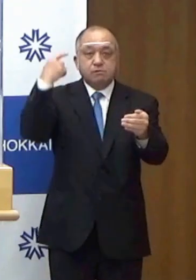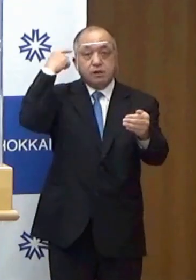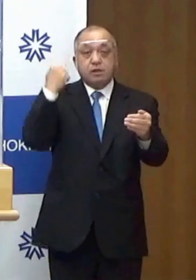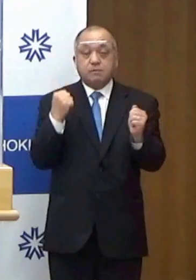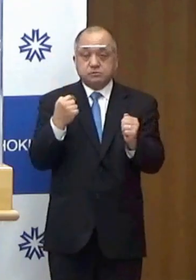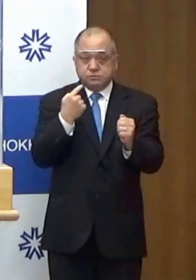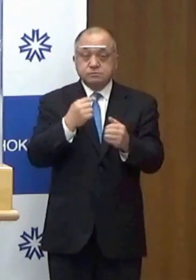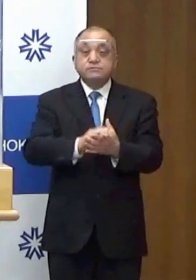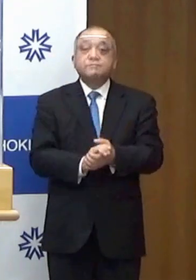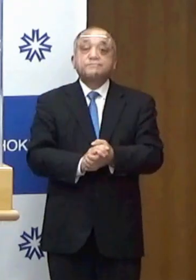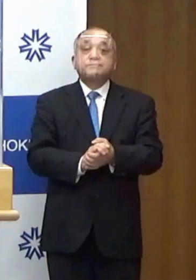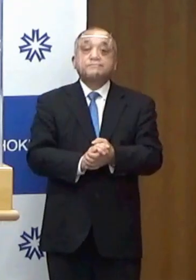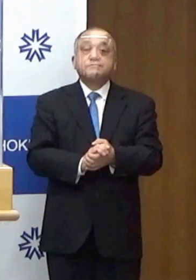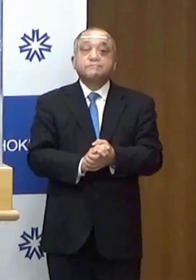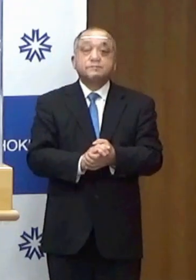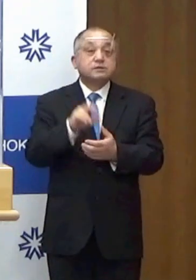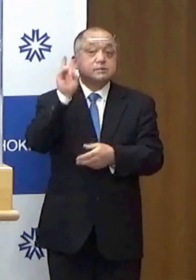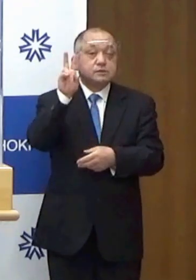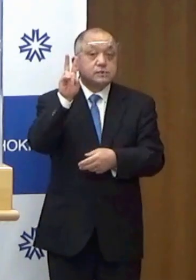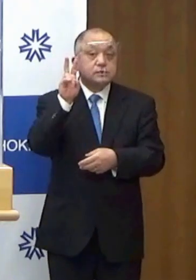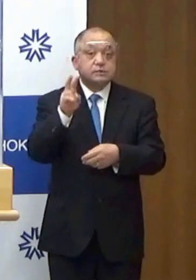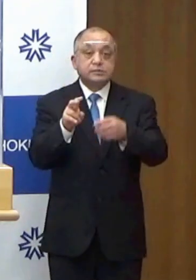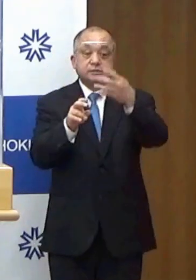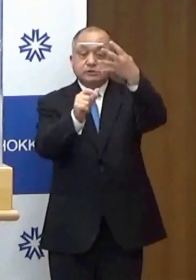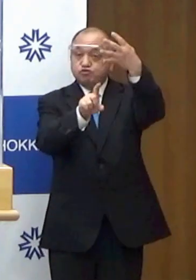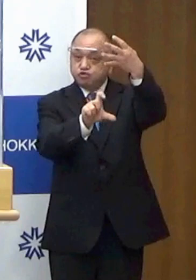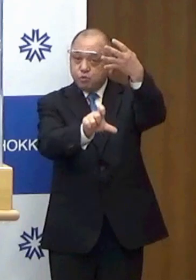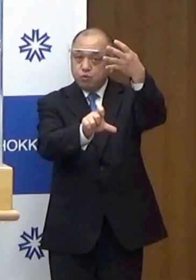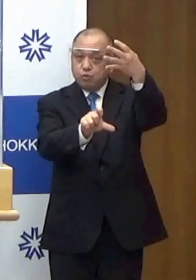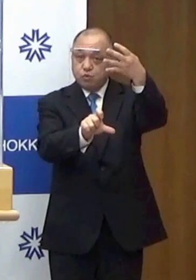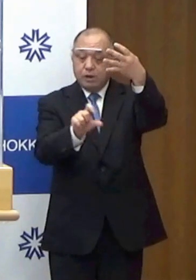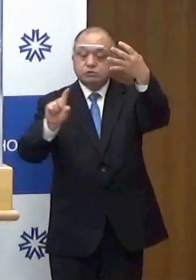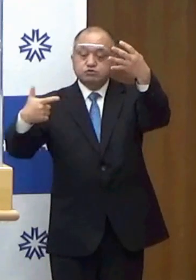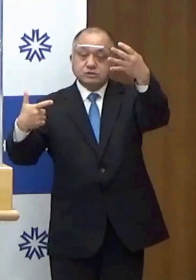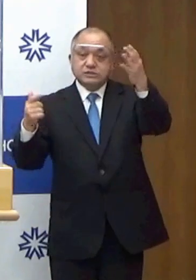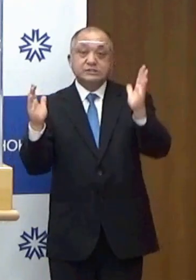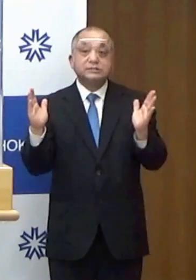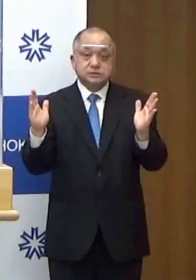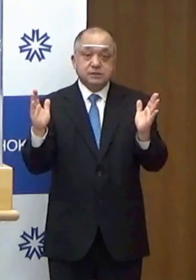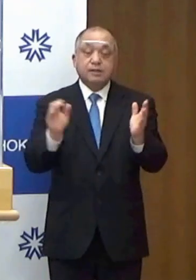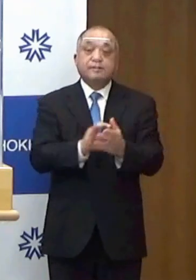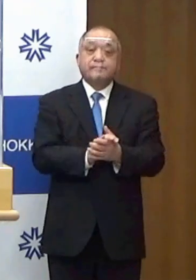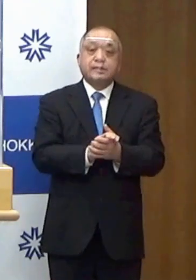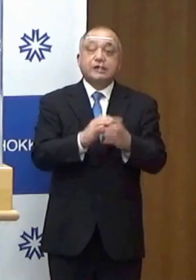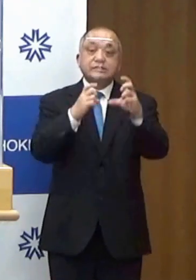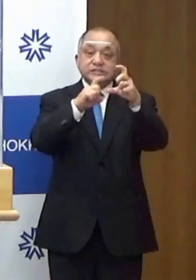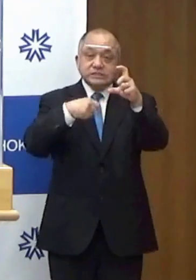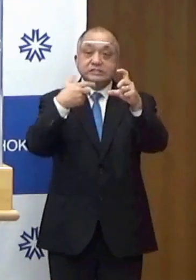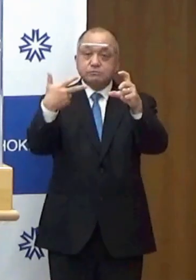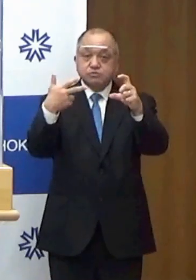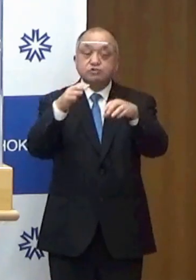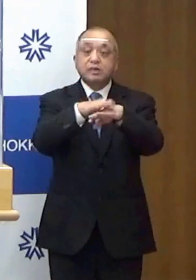ります。こうした中、あさって15日から16日までの日程で G7